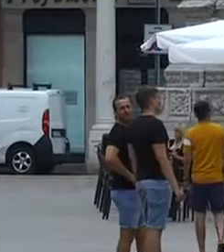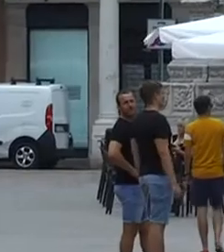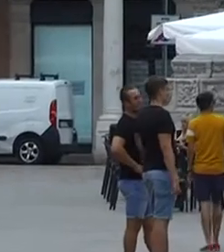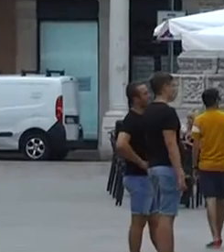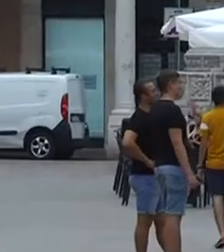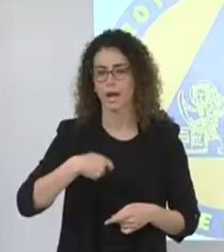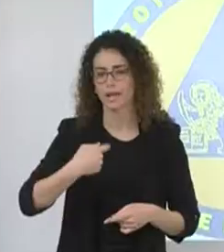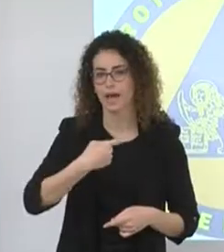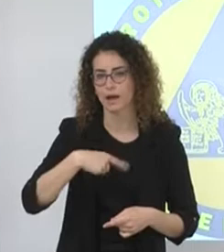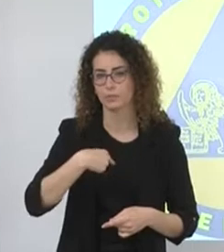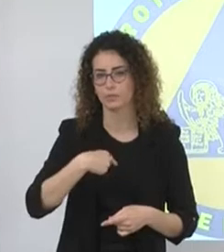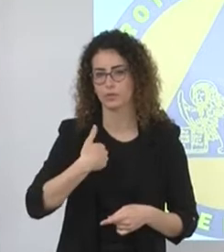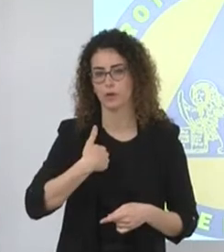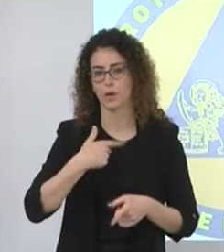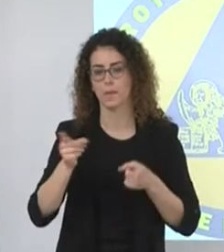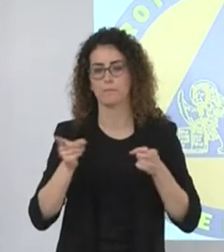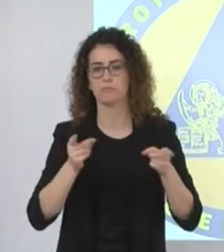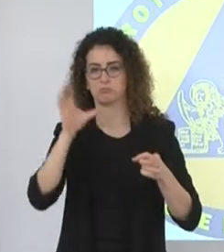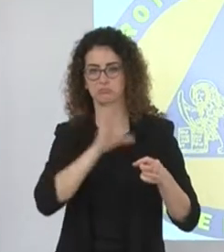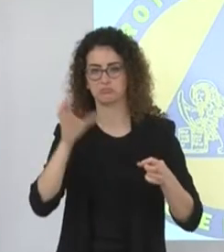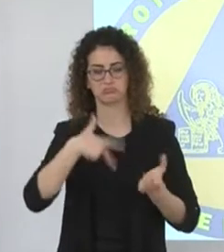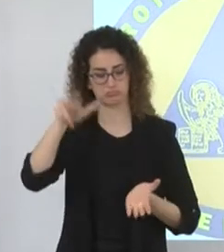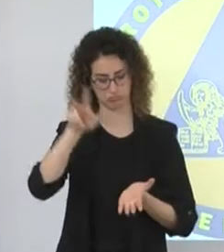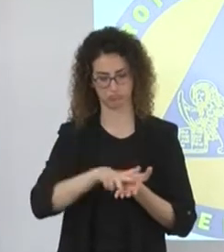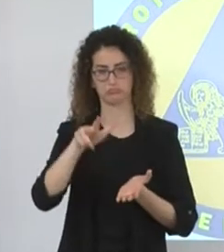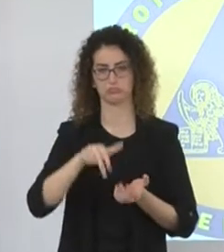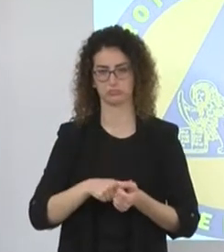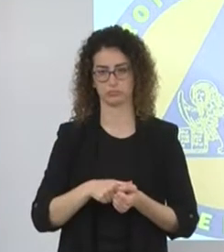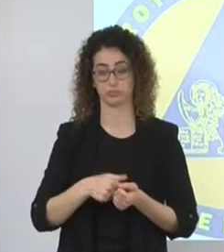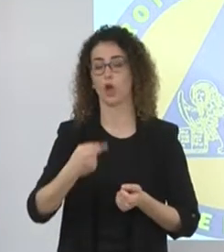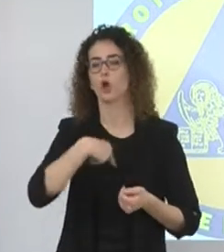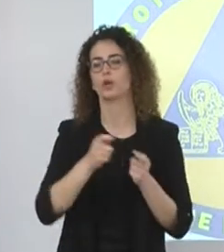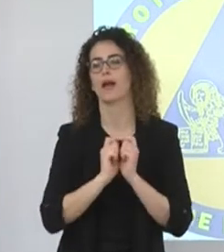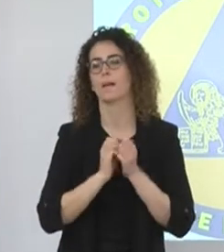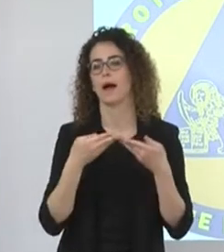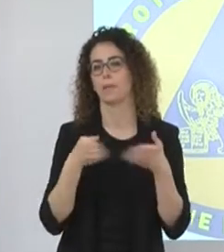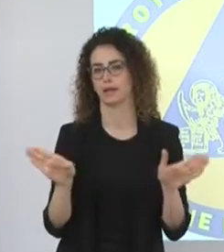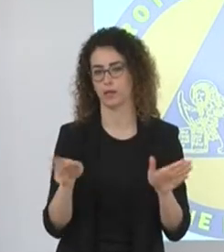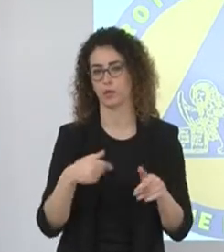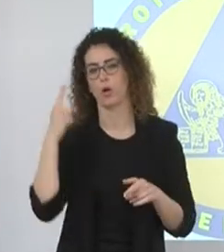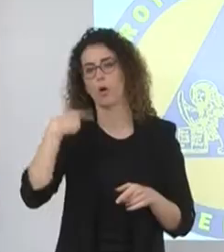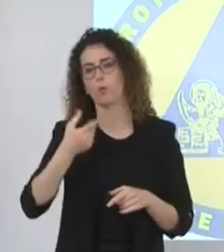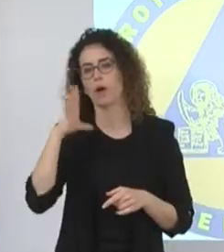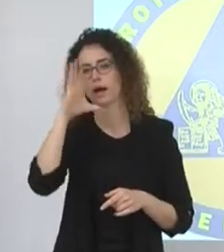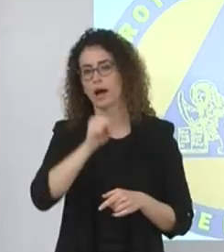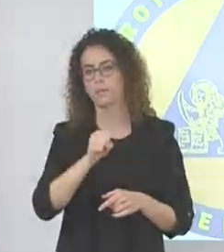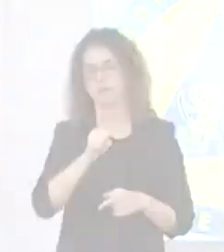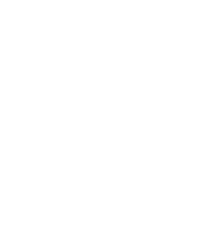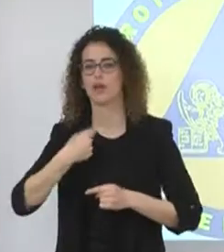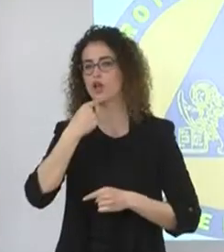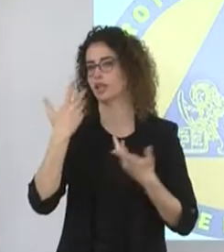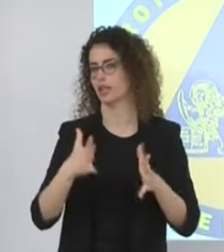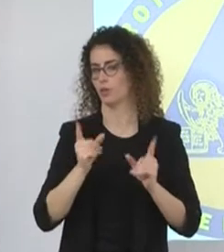la stagione turistica e vendola conferma e poi vedremo come declinarla rispetto tutte le linee guida